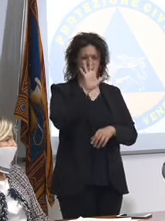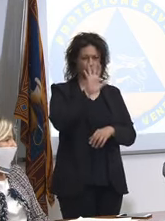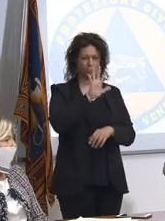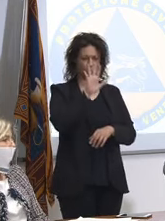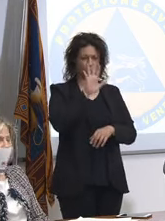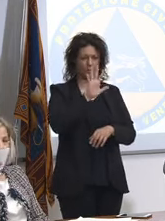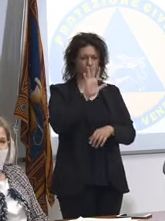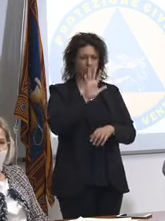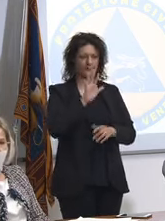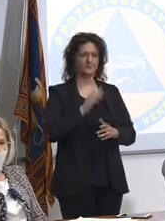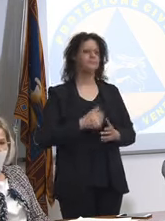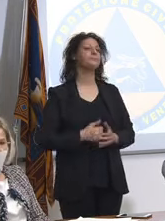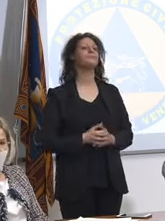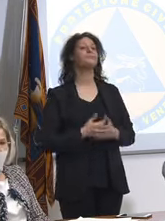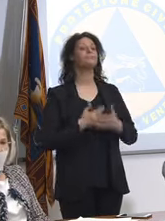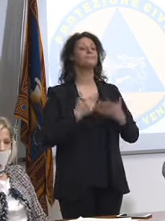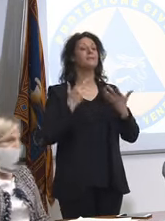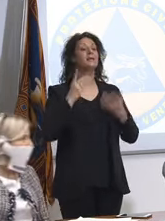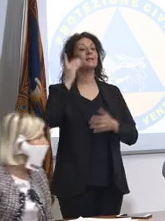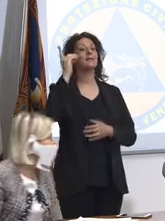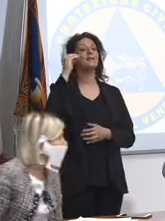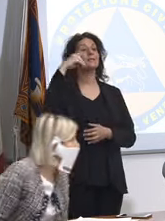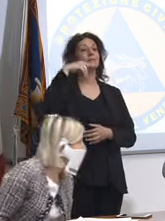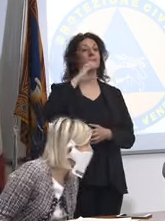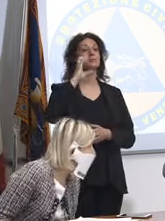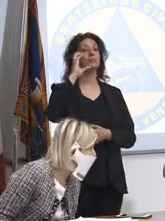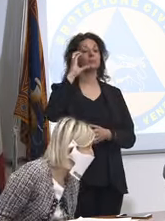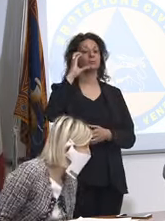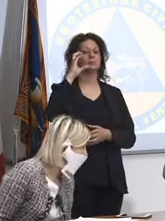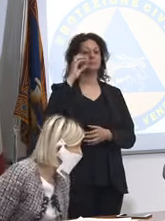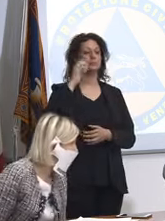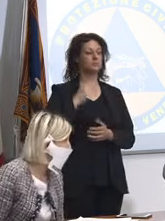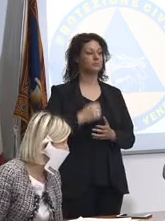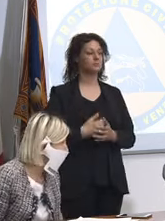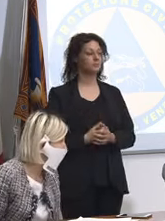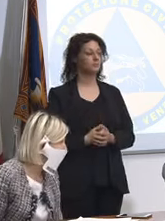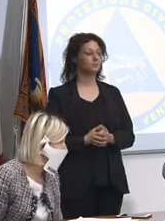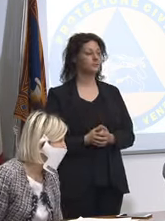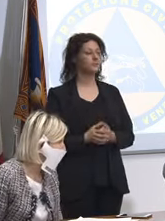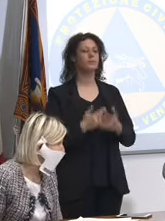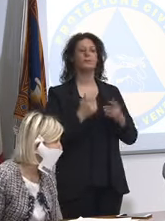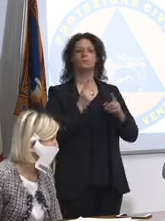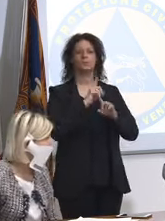e prevede che rispetto...